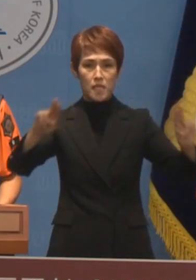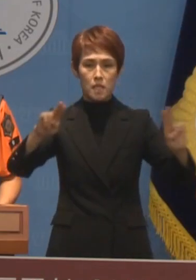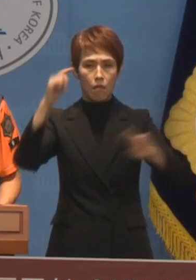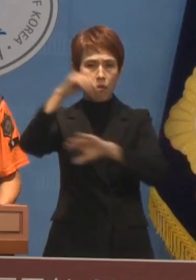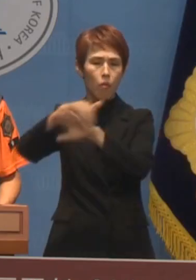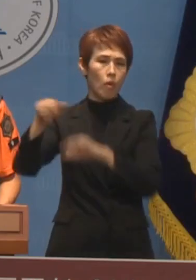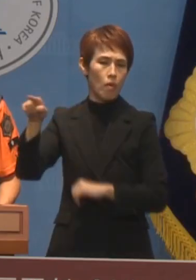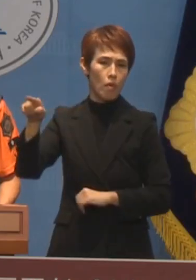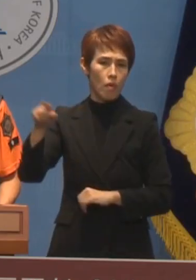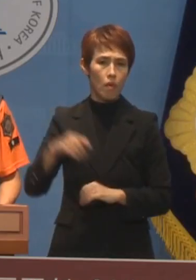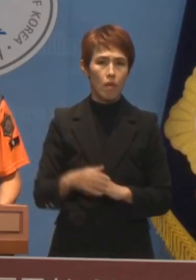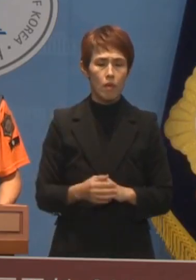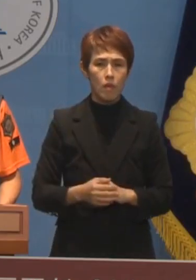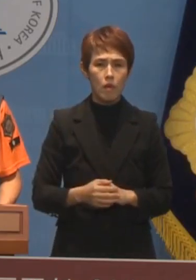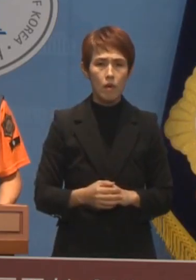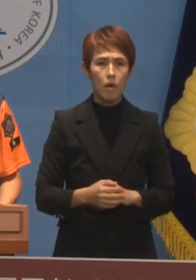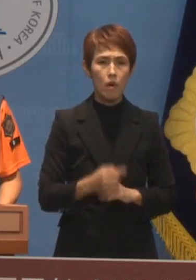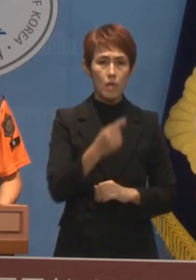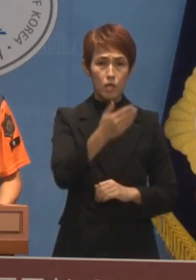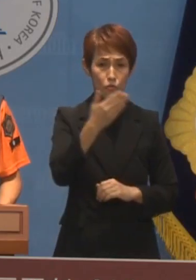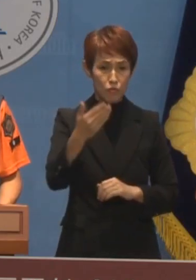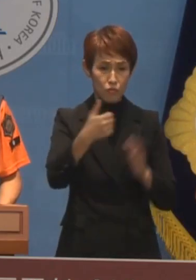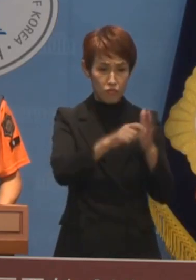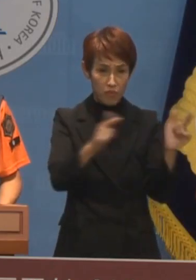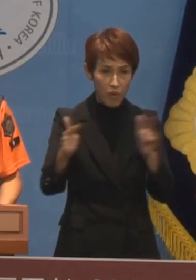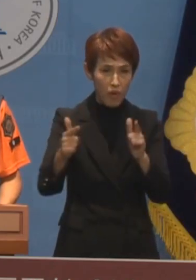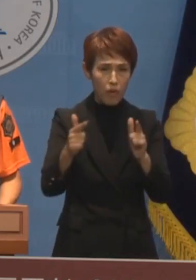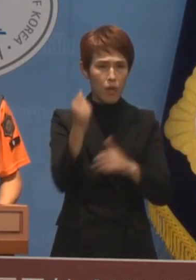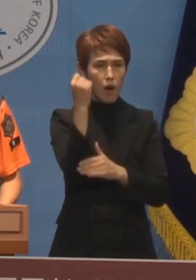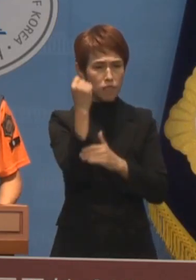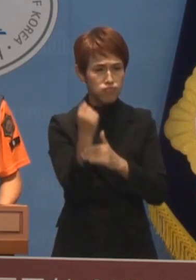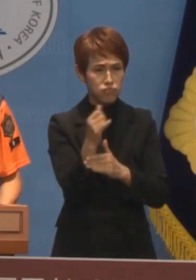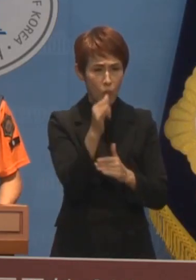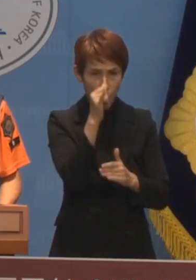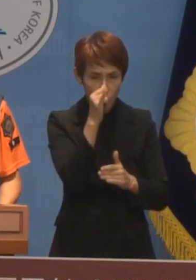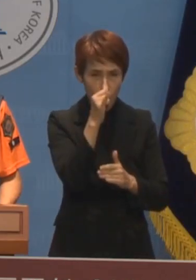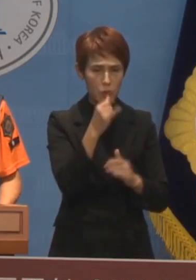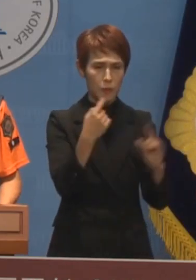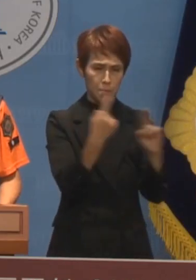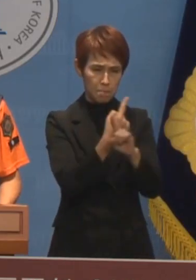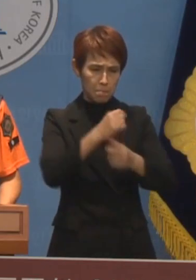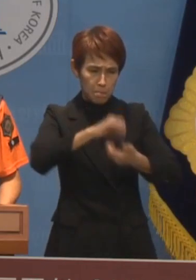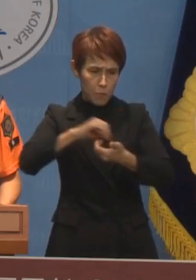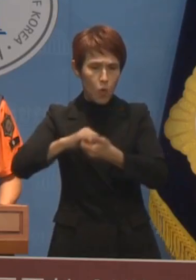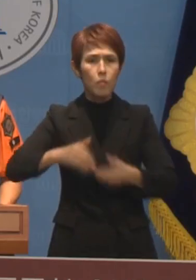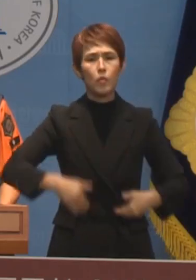소방 장비는 내구 연한이 정해져 있고 낡은 장비는 주기적으로 교체해야 한다.